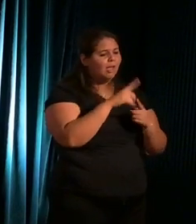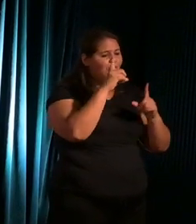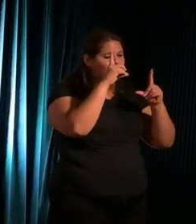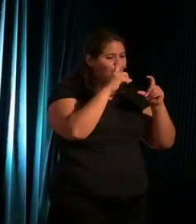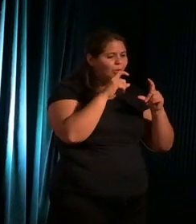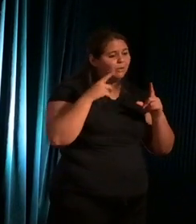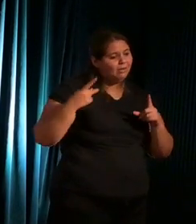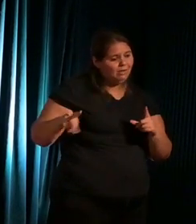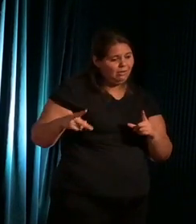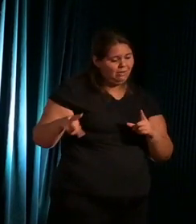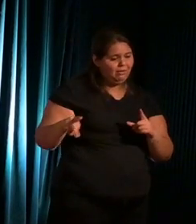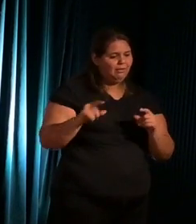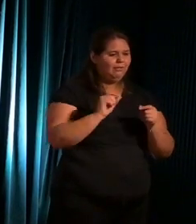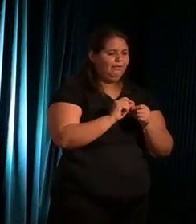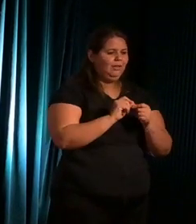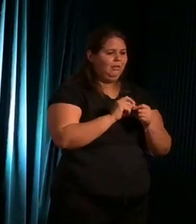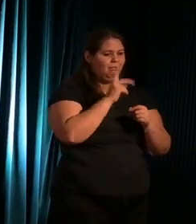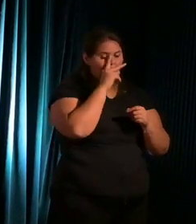É uma imagem que o Walter fez.